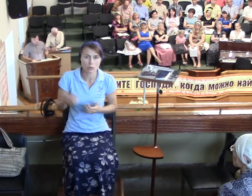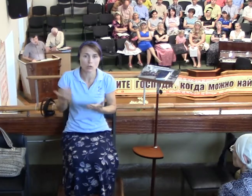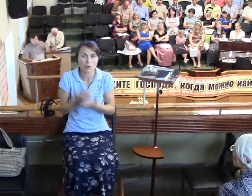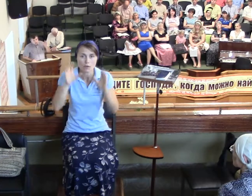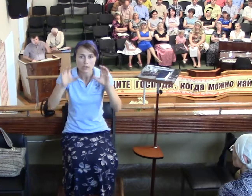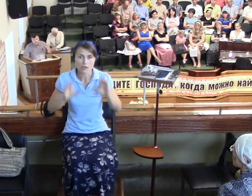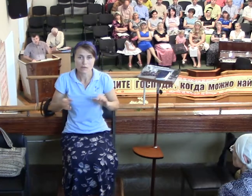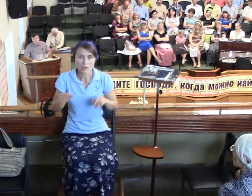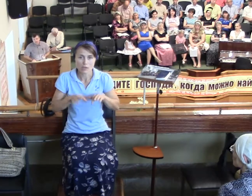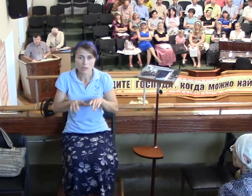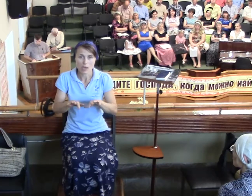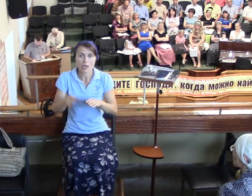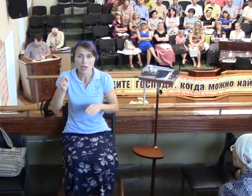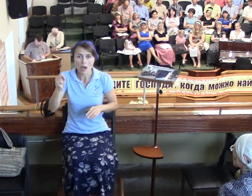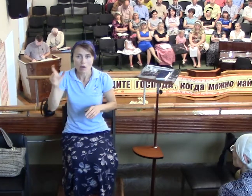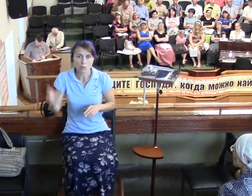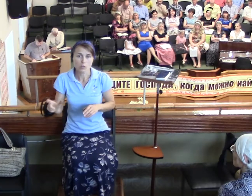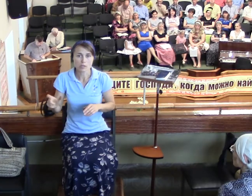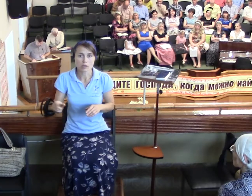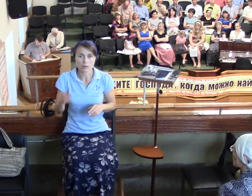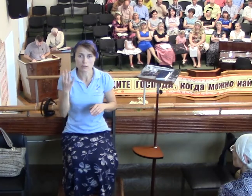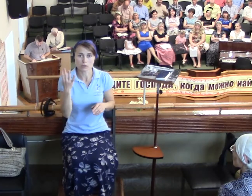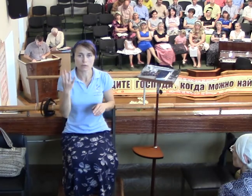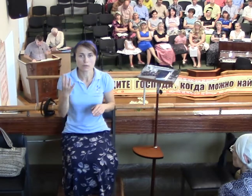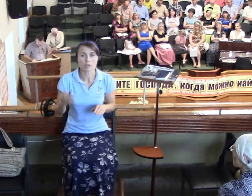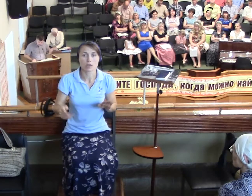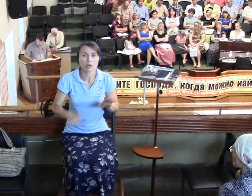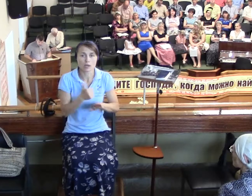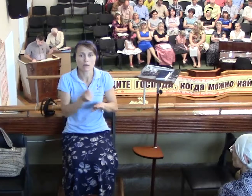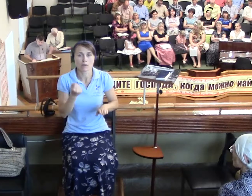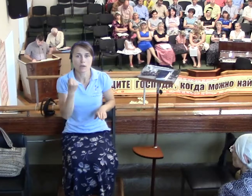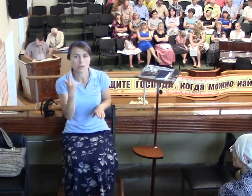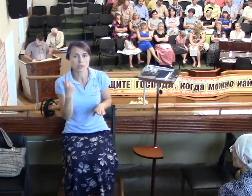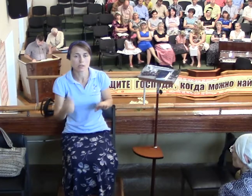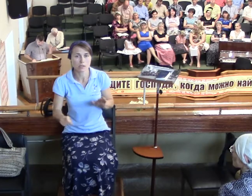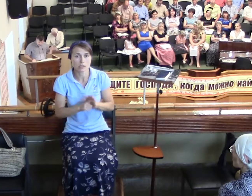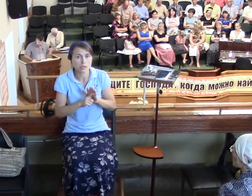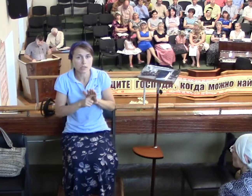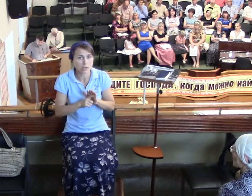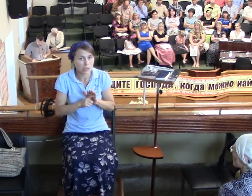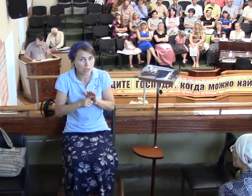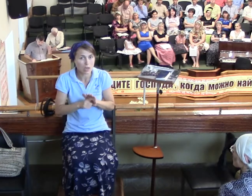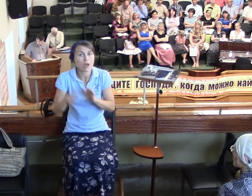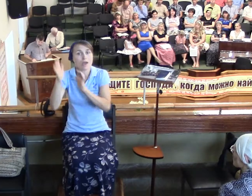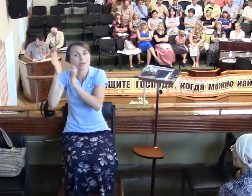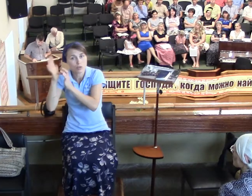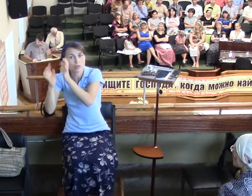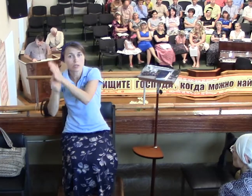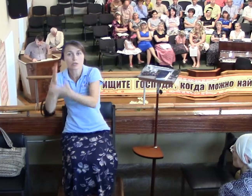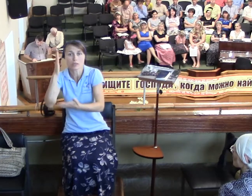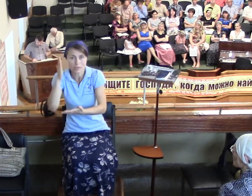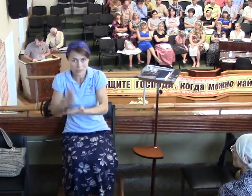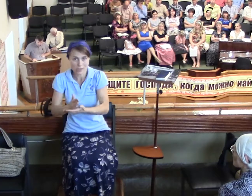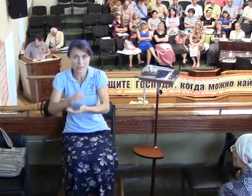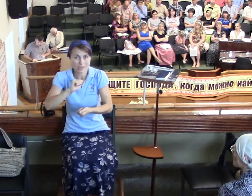Синедрионе, он также указывает на этот единственный источник спасения. И он говорит: «Он», то есть Иисус Христос, «Он есть